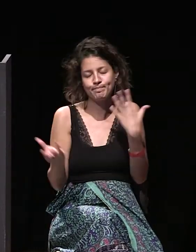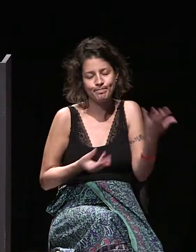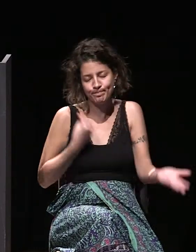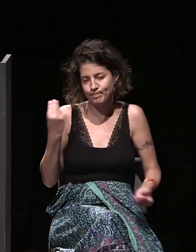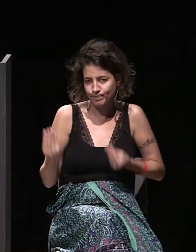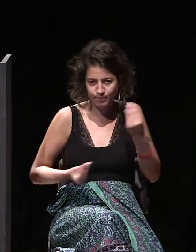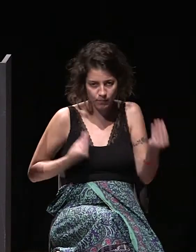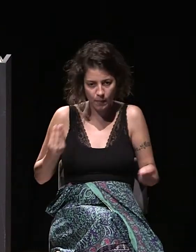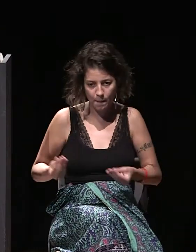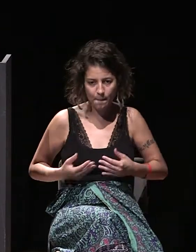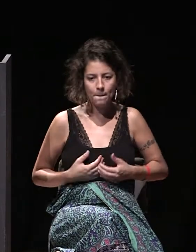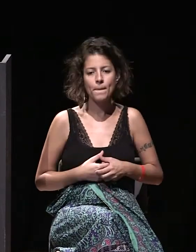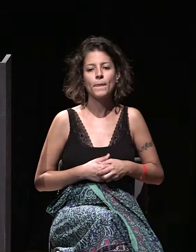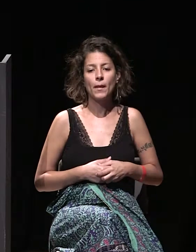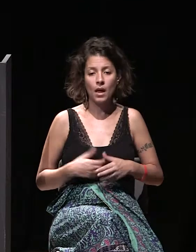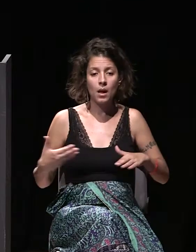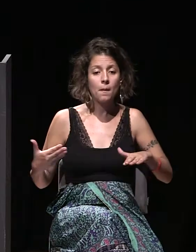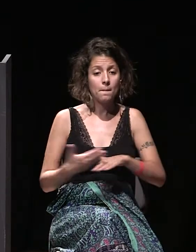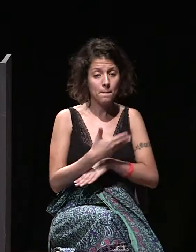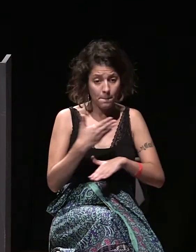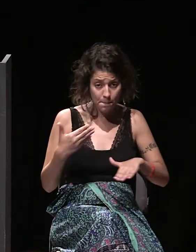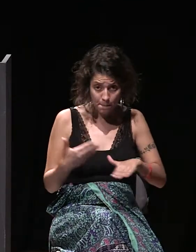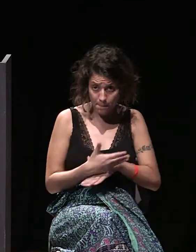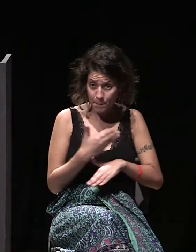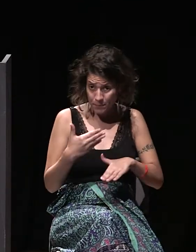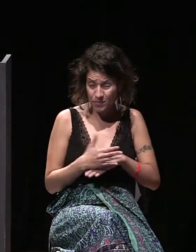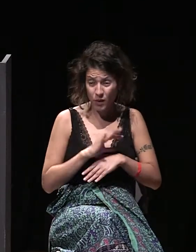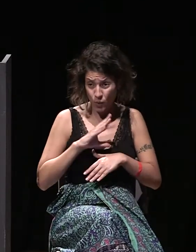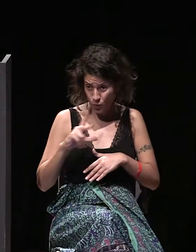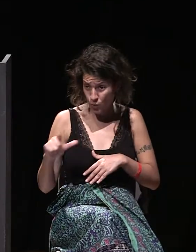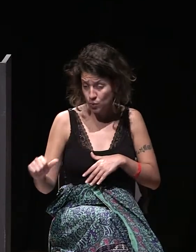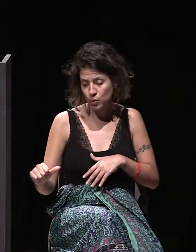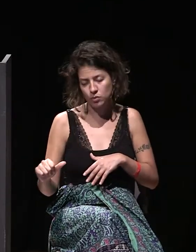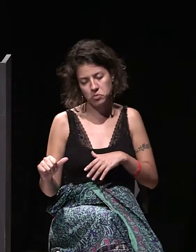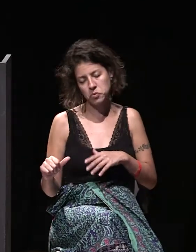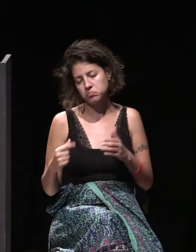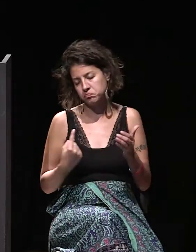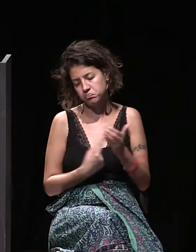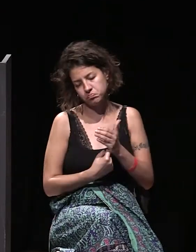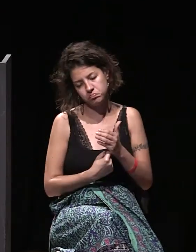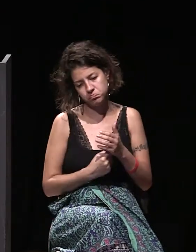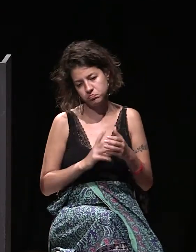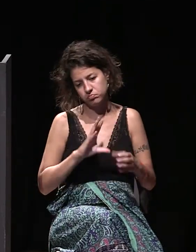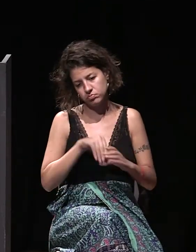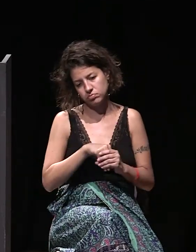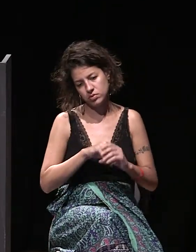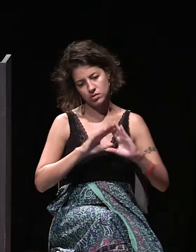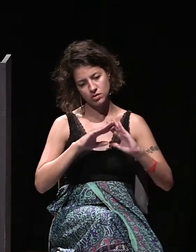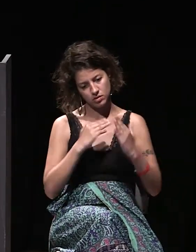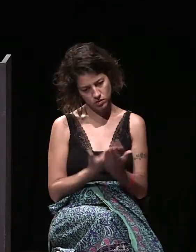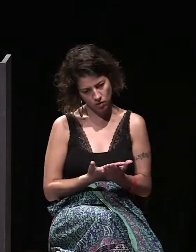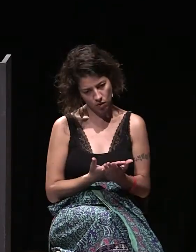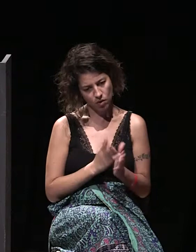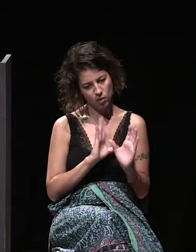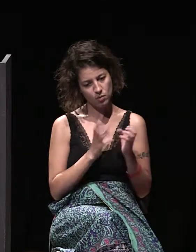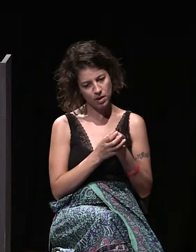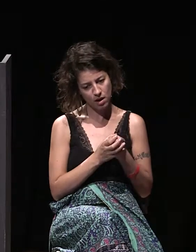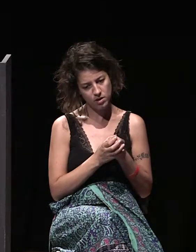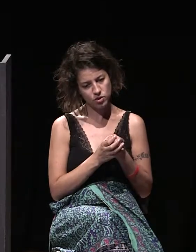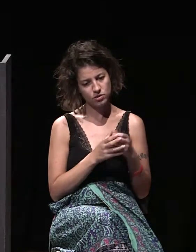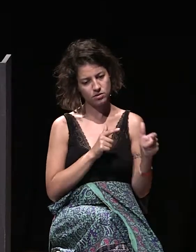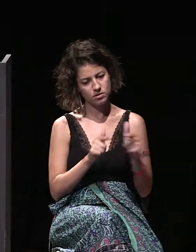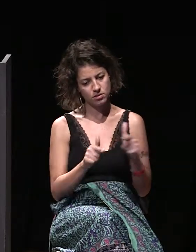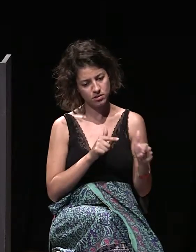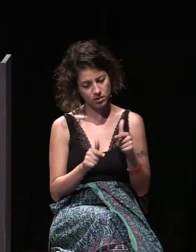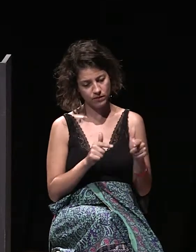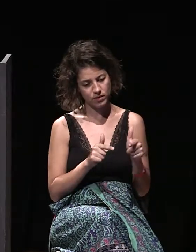com participação, todo mundo se envolve dentro da escola, dentro do serviço de saúde, dentro de uma comunidade, para resolver